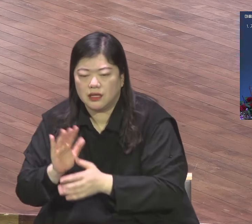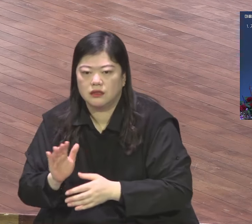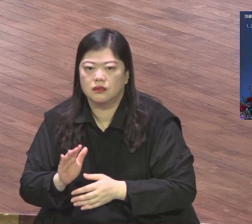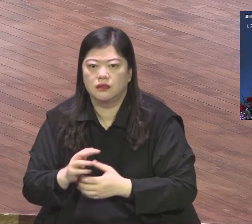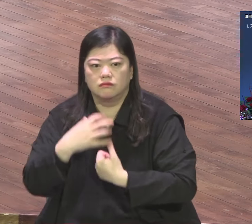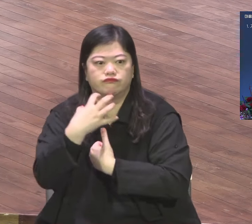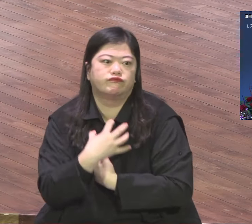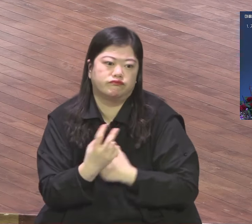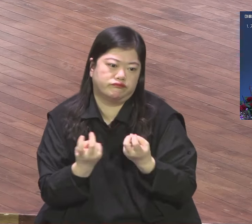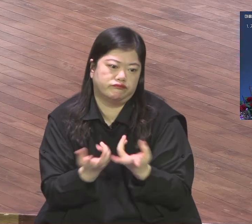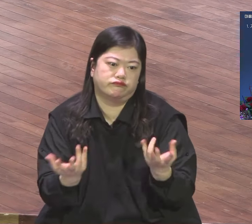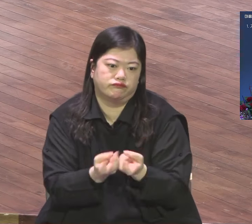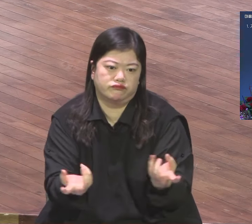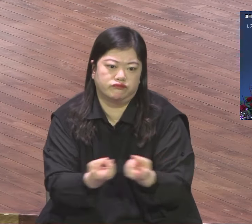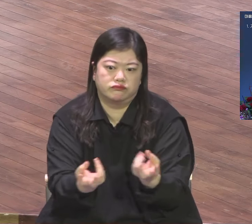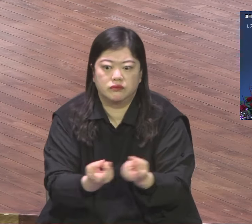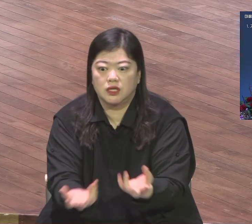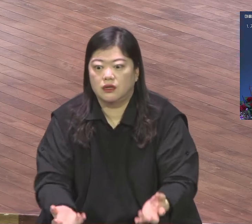그럼 누구만 손해입니까?